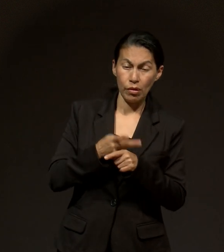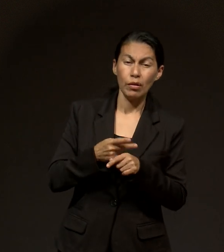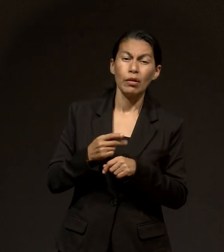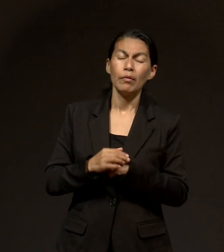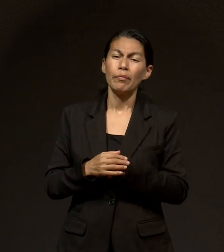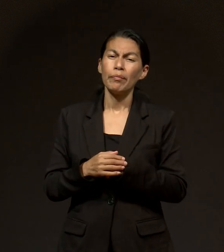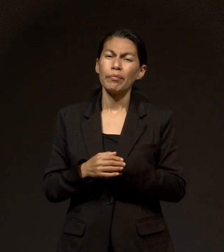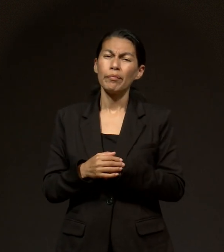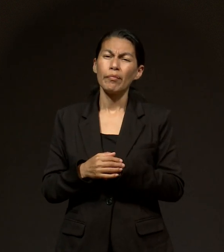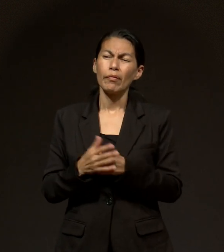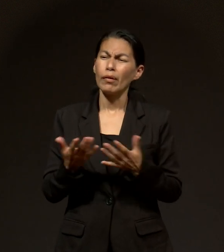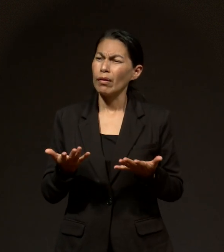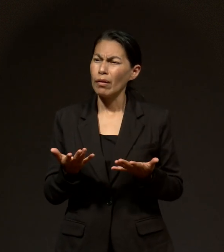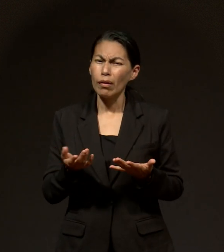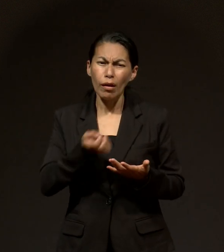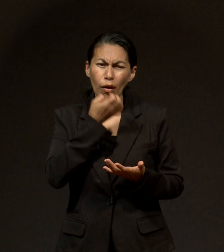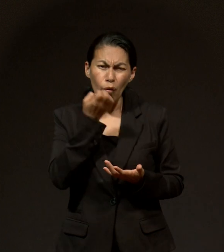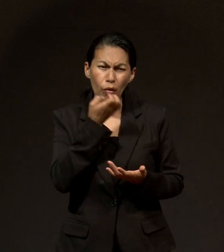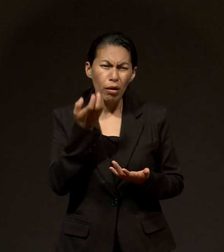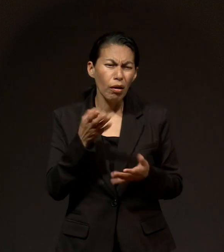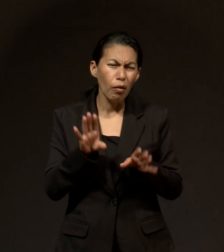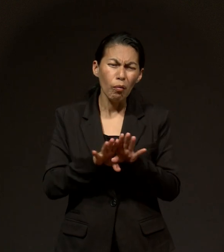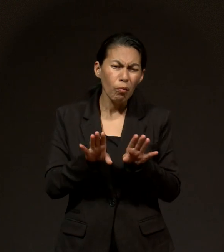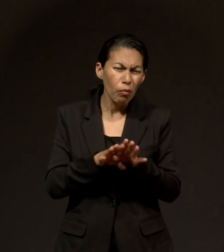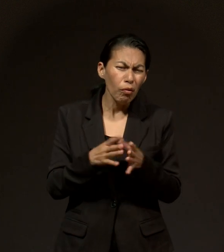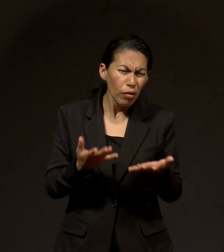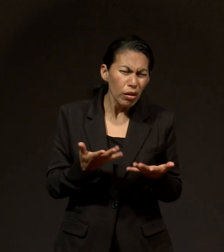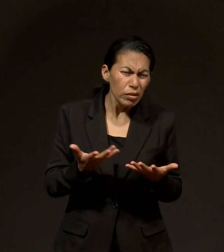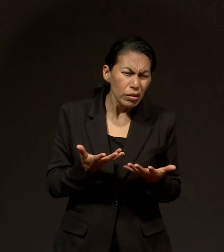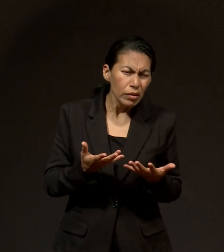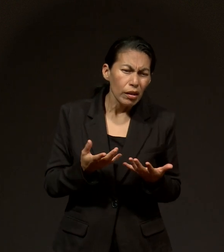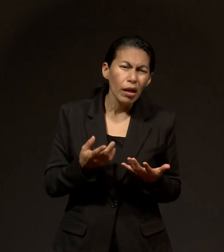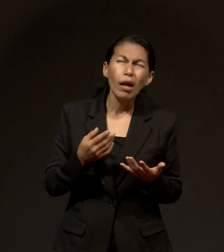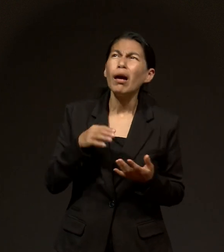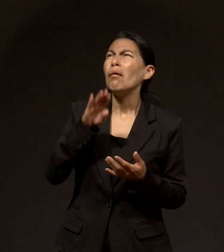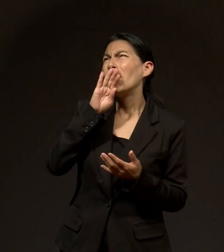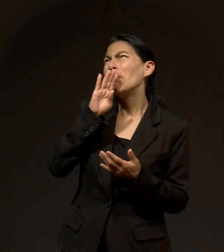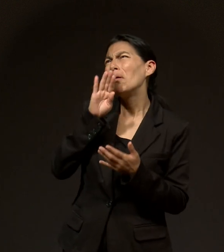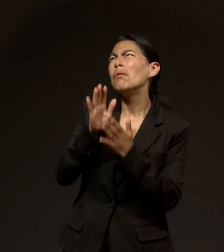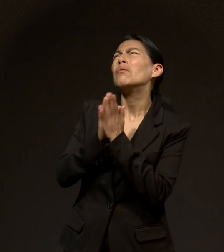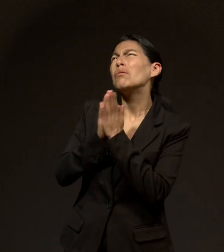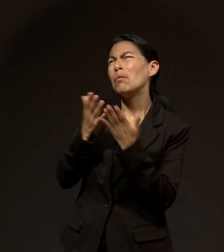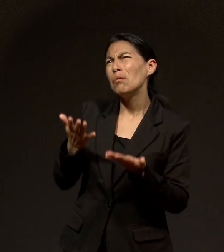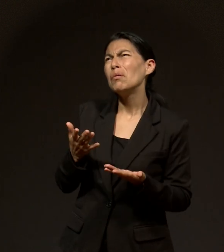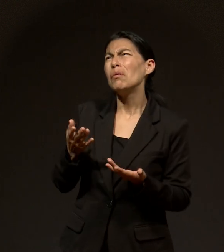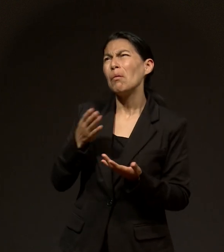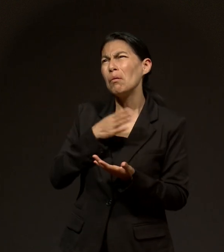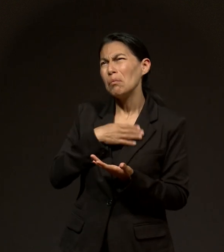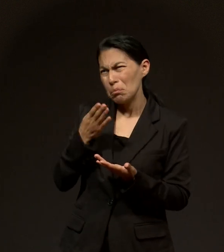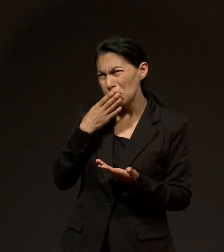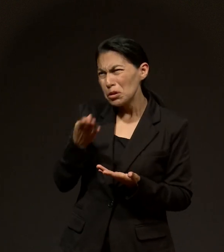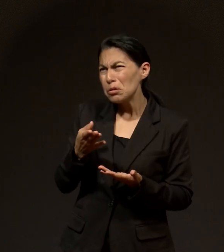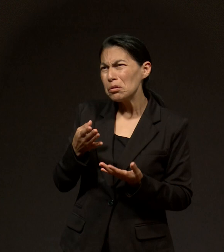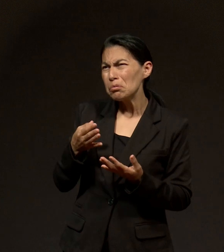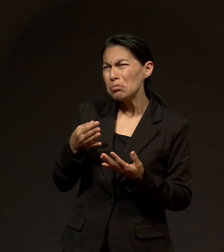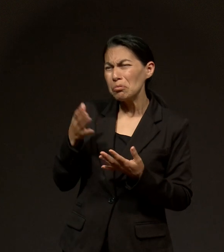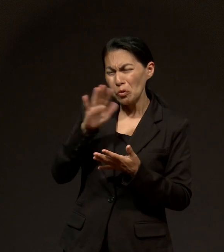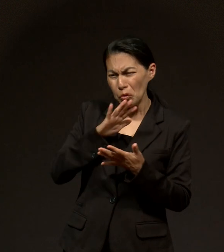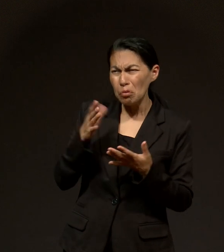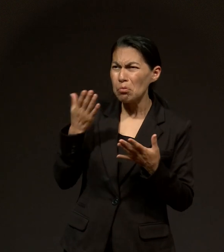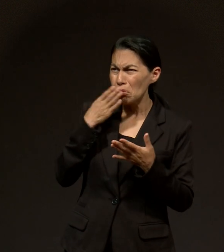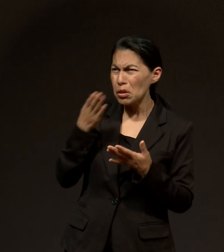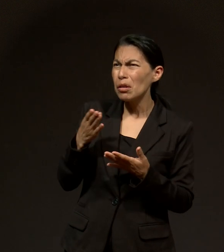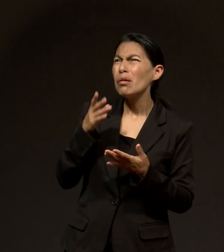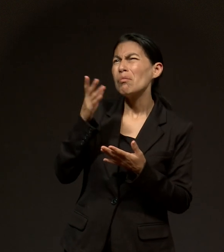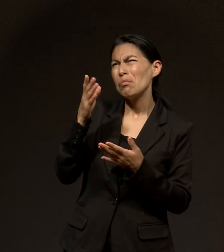mi mamá me dijo, ¿y la escuela? Y yo, pídele permiso a la directora. Le digo, yo tengo buenas notas, por favor. Y ya